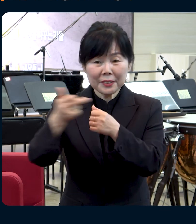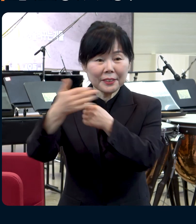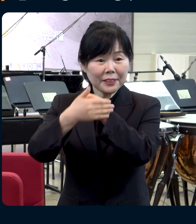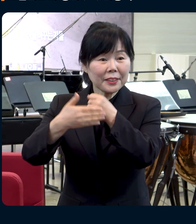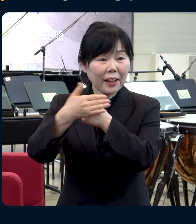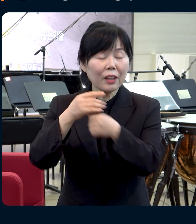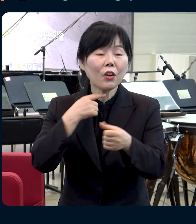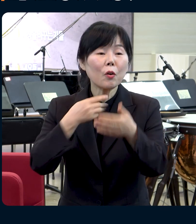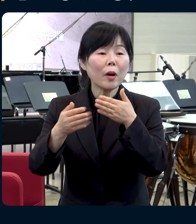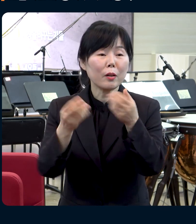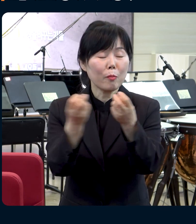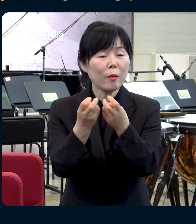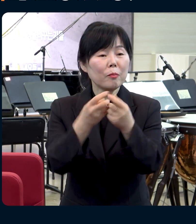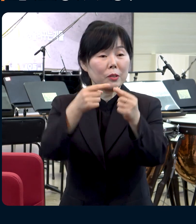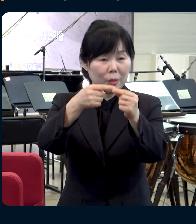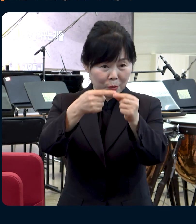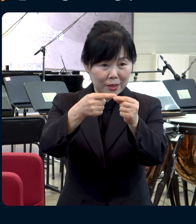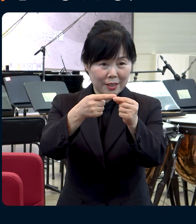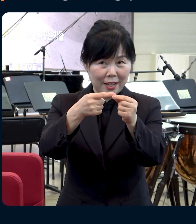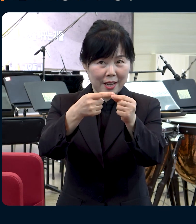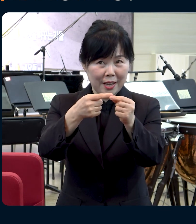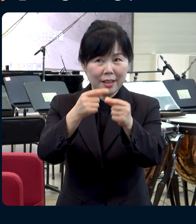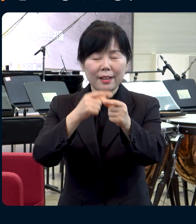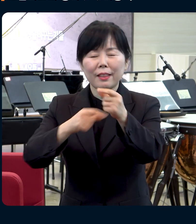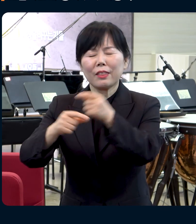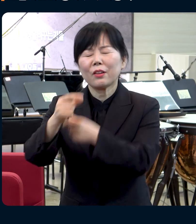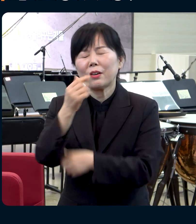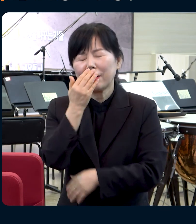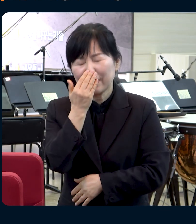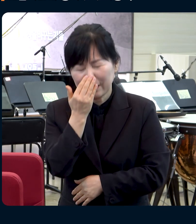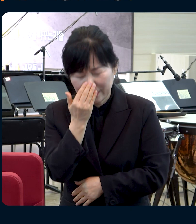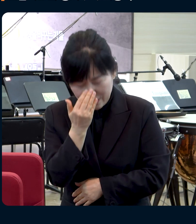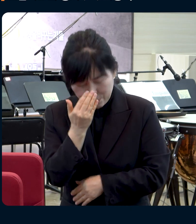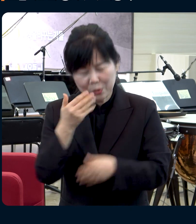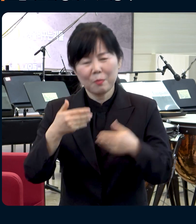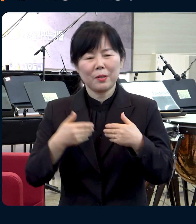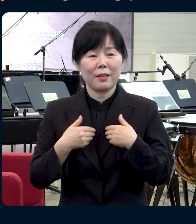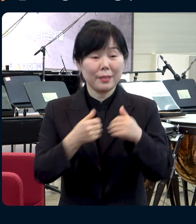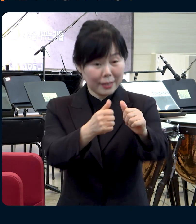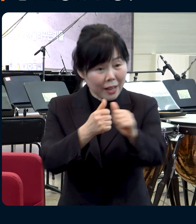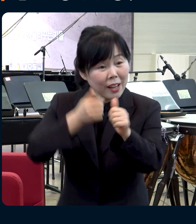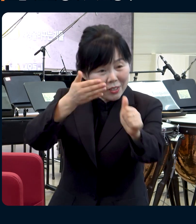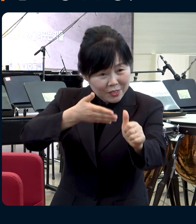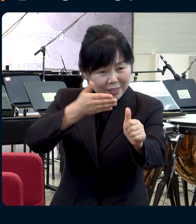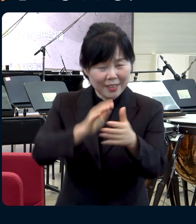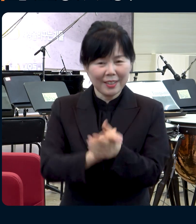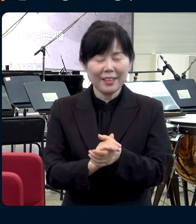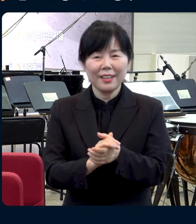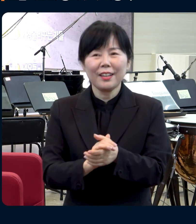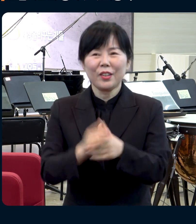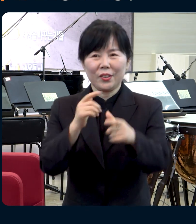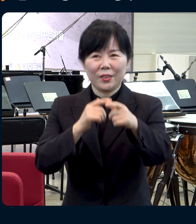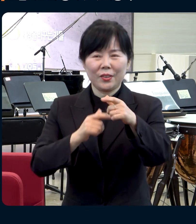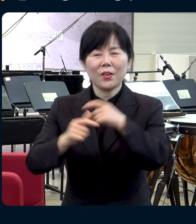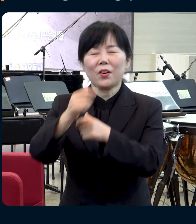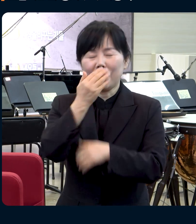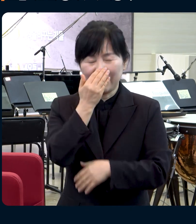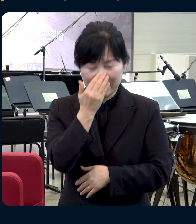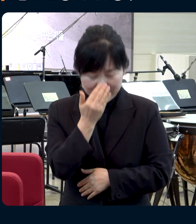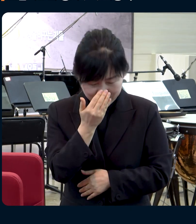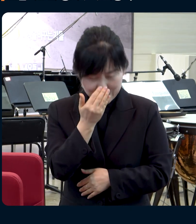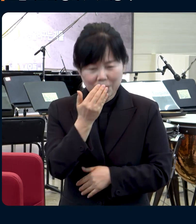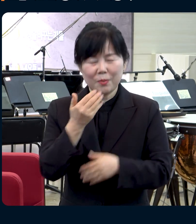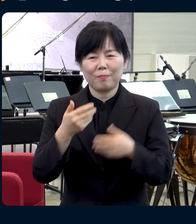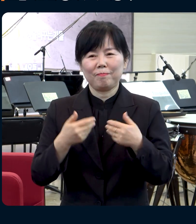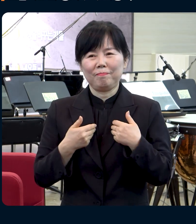경험하기 위해서는요, 첫 번째, 더 겸손해야 합니다. 우리 같이 한번 따라 해볼까요? 시작. 더 겸손해야